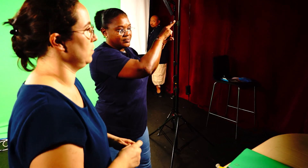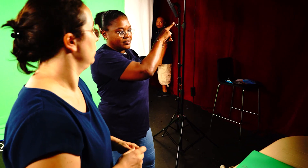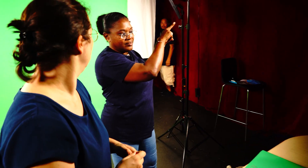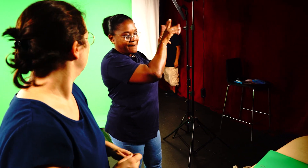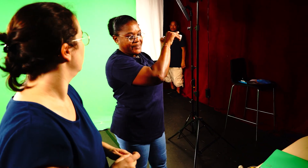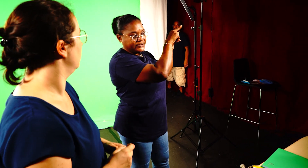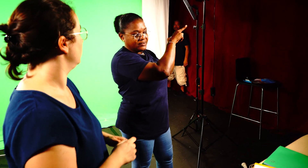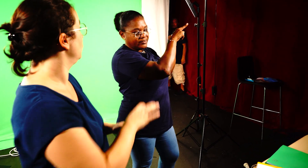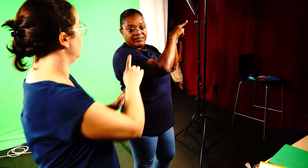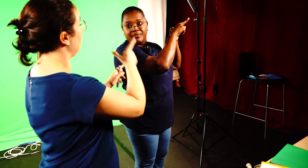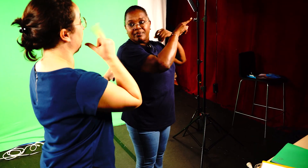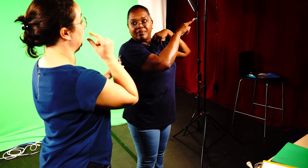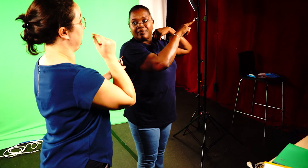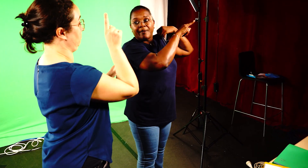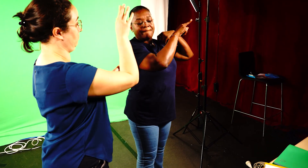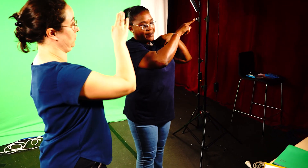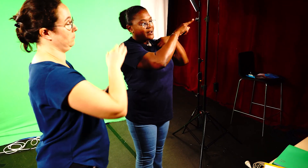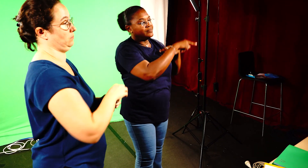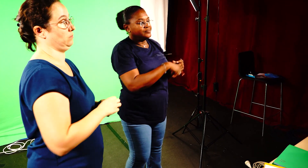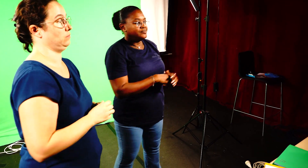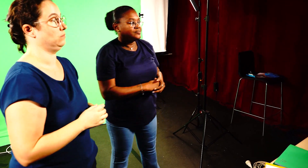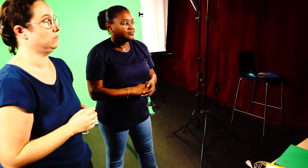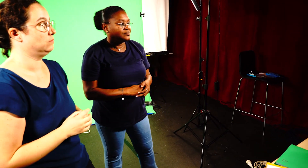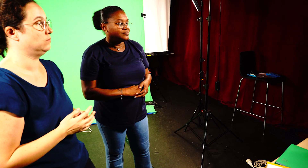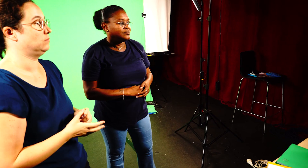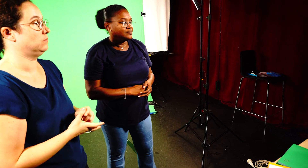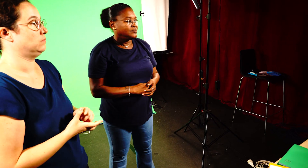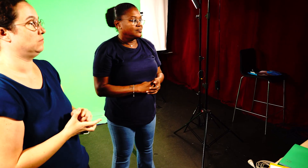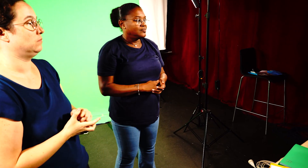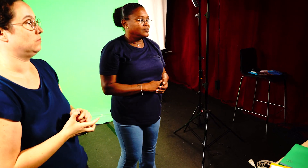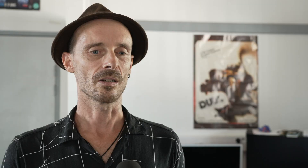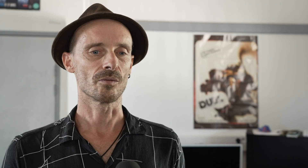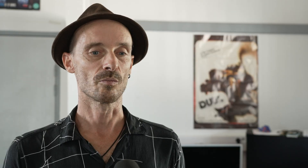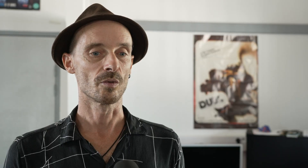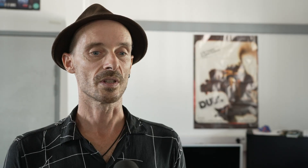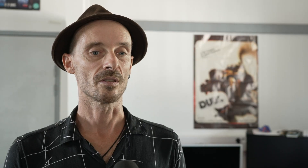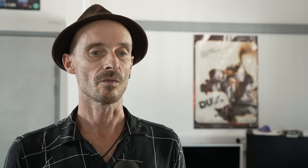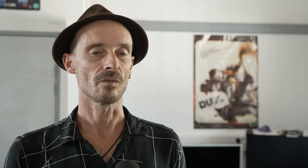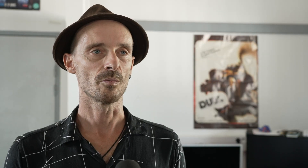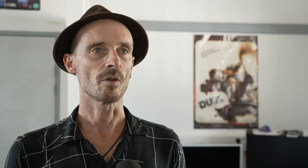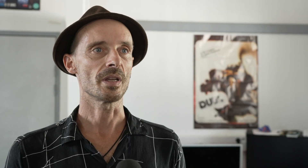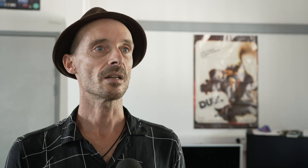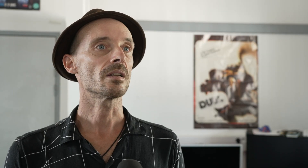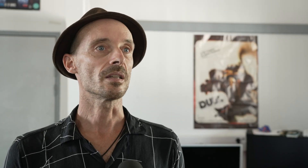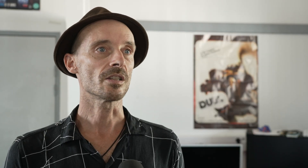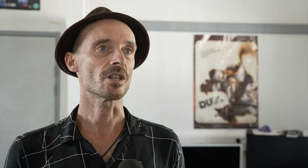signes néerlandais, il y a un langage des signes en Guyane qui est différent de celui de la métropole, et donc pour eux c'était une première. Et